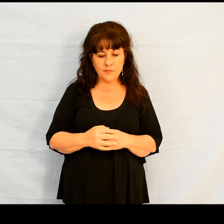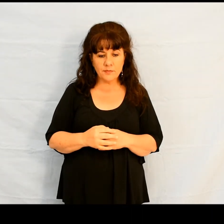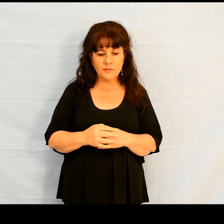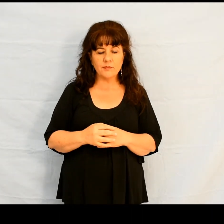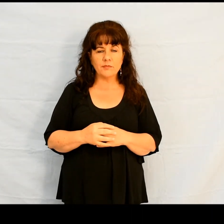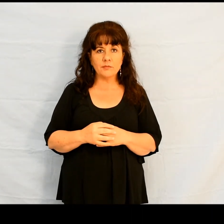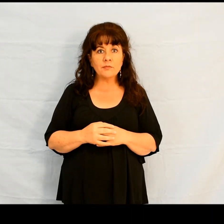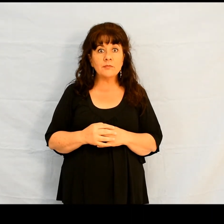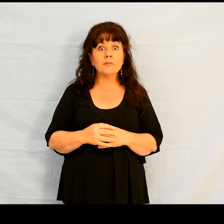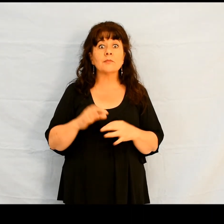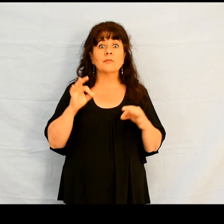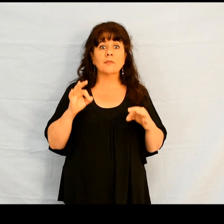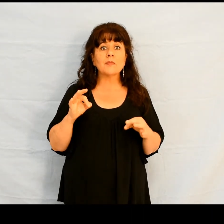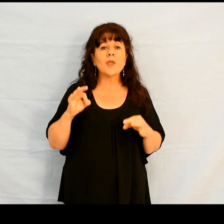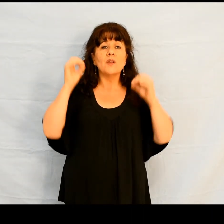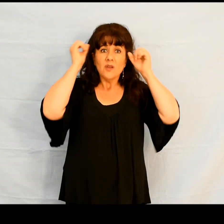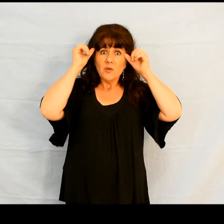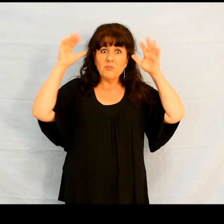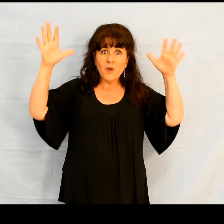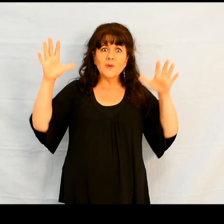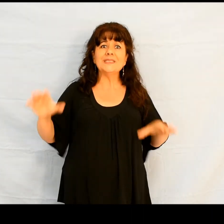Mais les mains de Moïse s'alourdissaient.